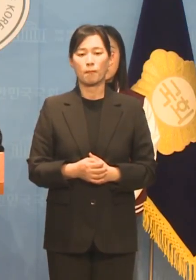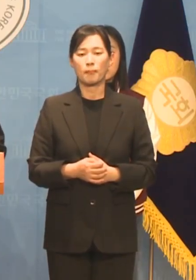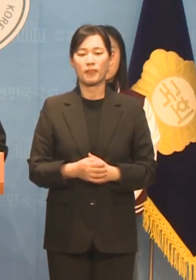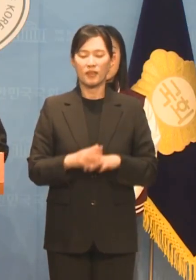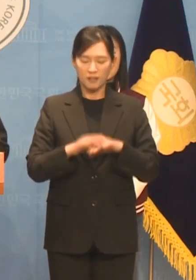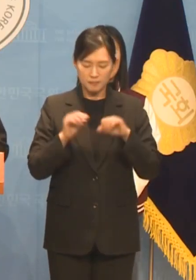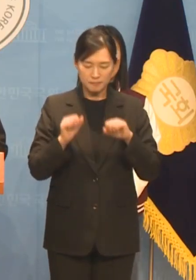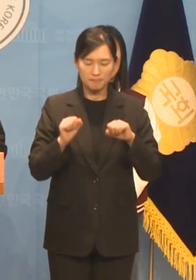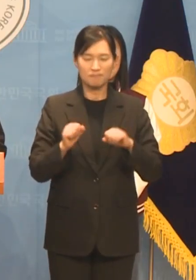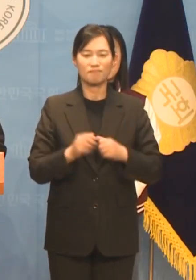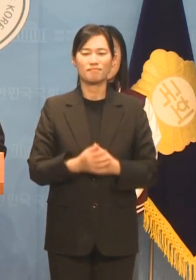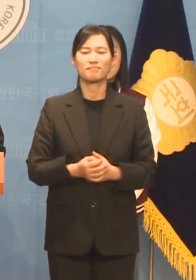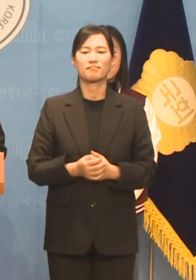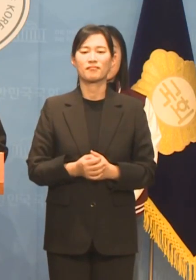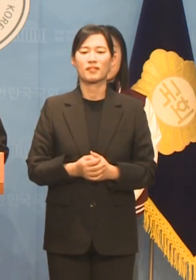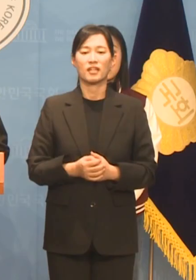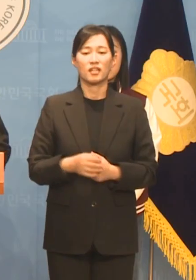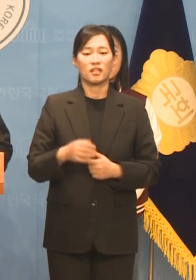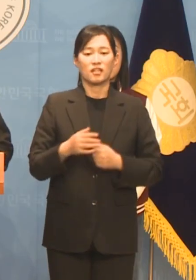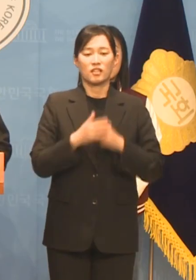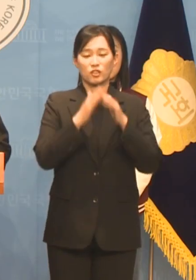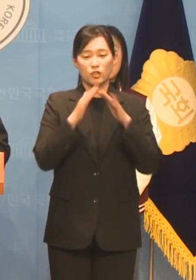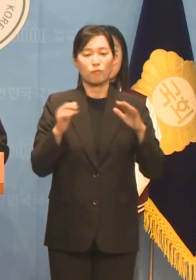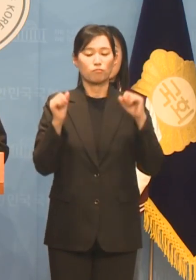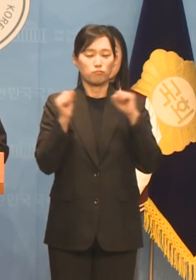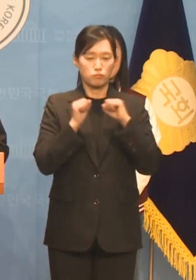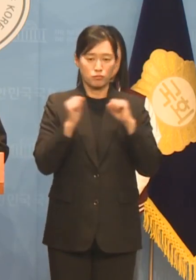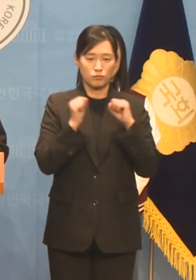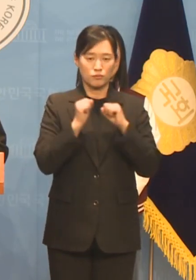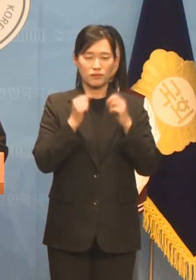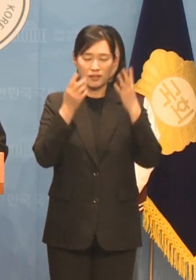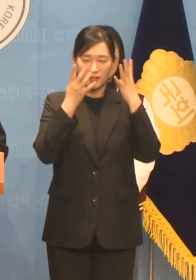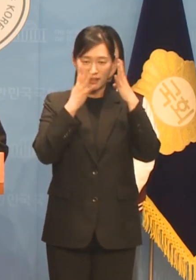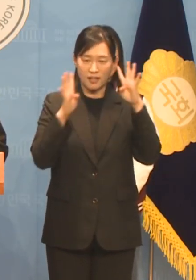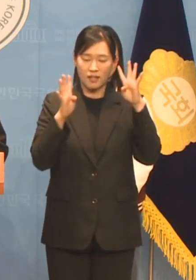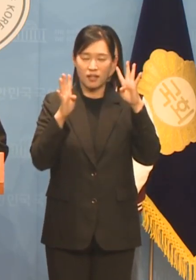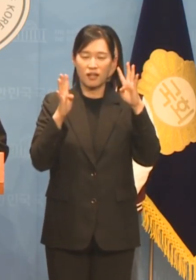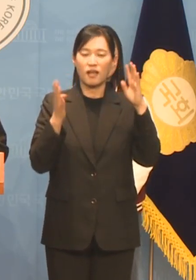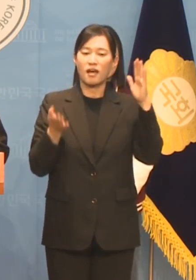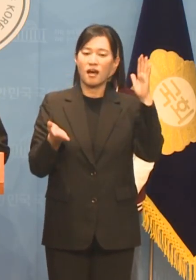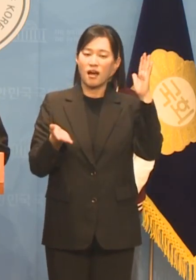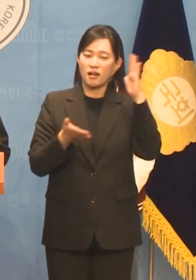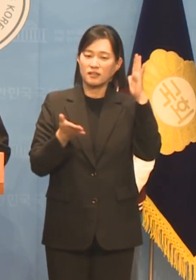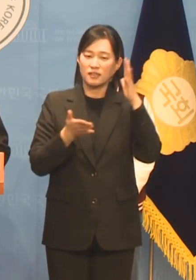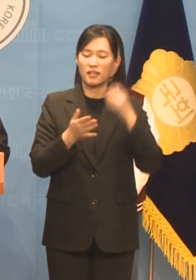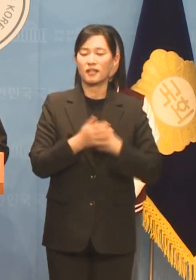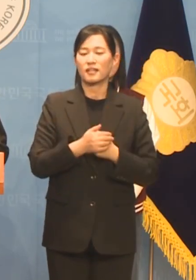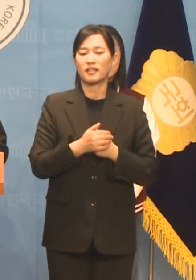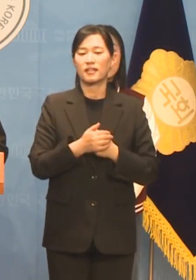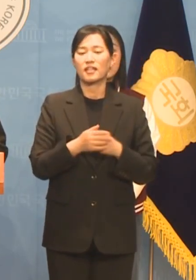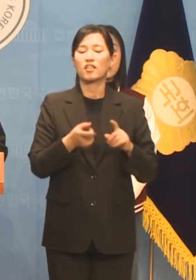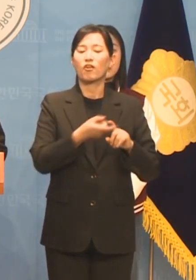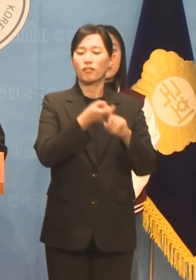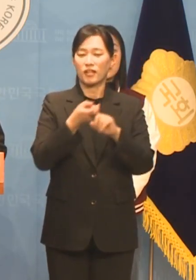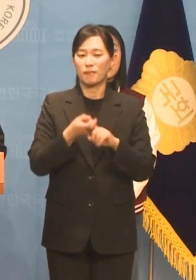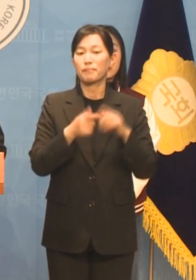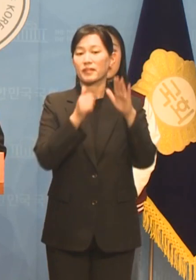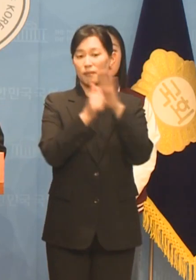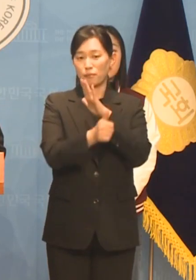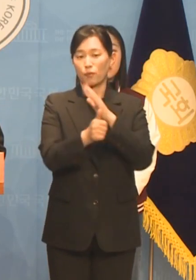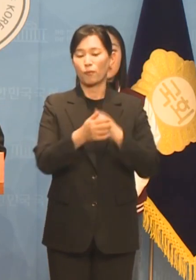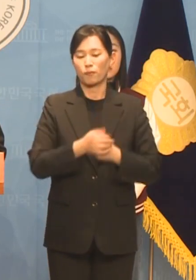네, 안녕하십니까. 전북대학교 및 전북권역에서 탄핵 반대 대학연합